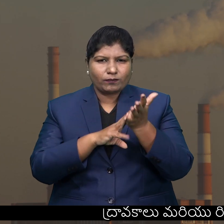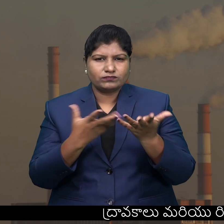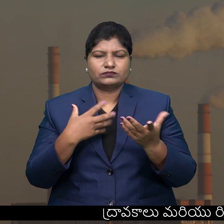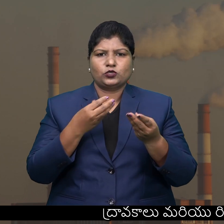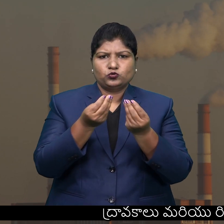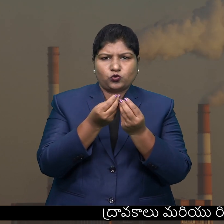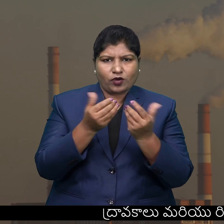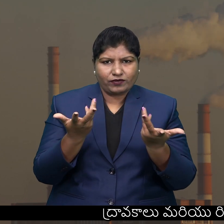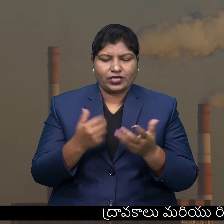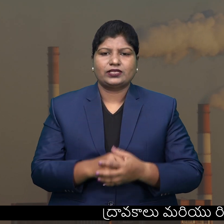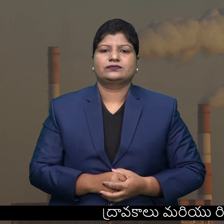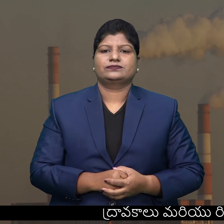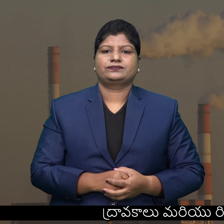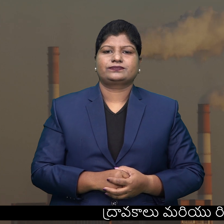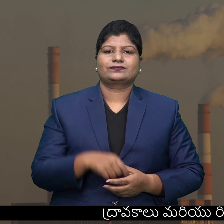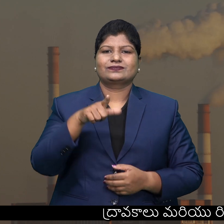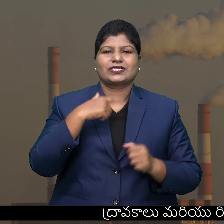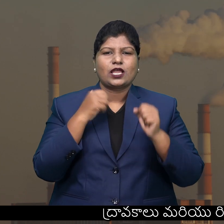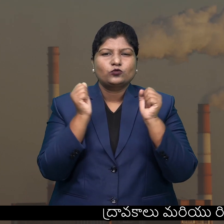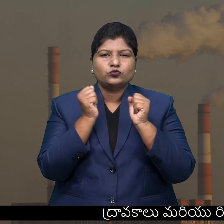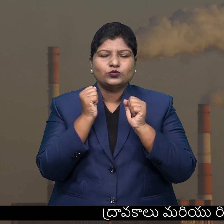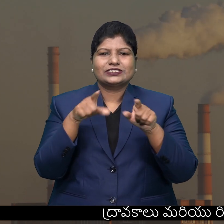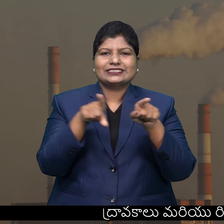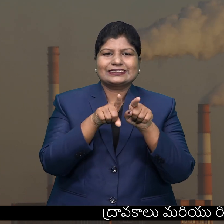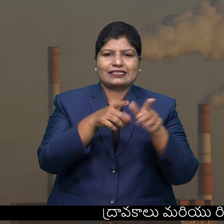ద్రావకాలు మరియు రిఫ్రిజిరేటర్లు, ఎయిర్ కండిషనర్లు మరియు